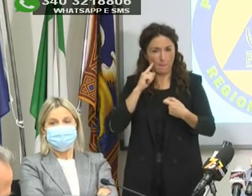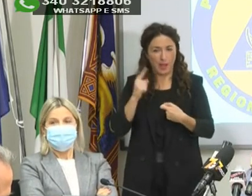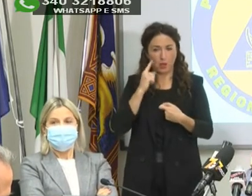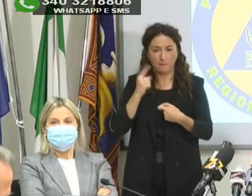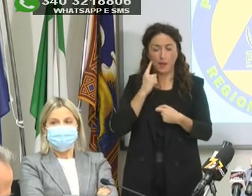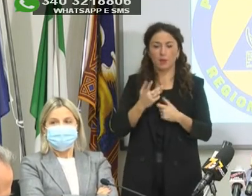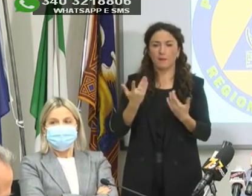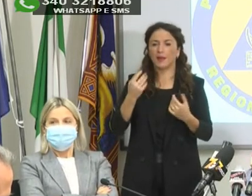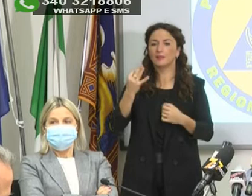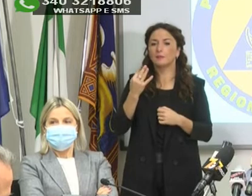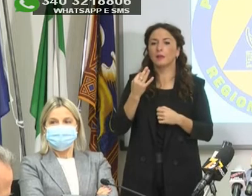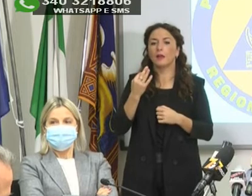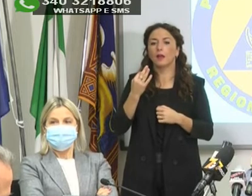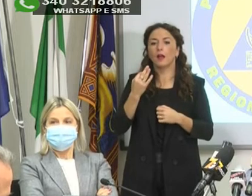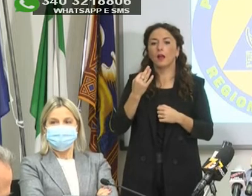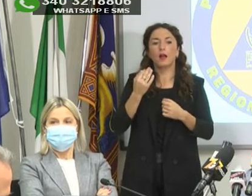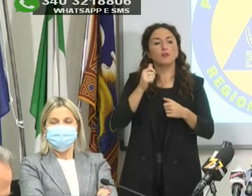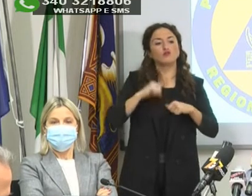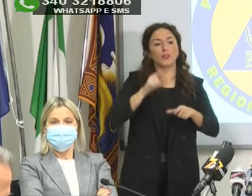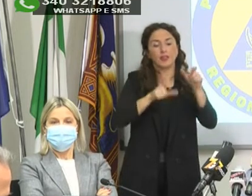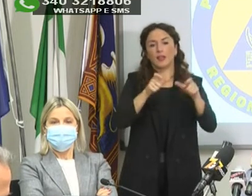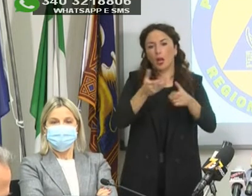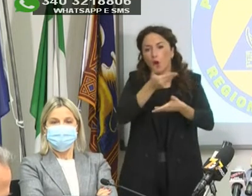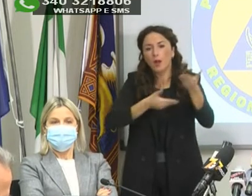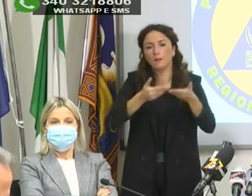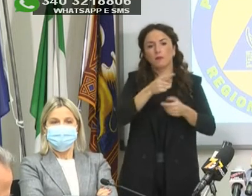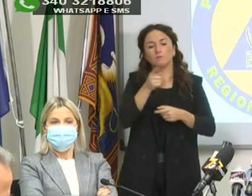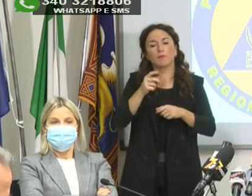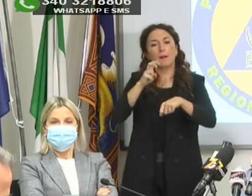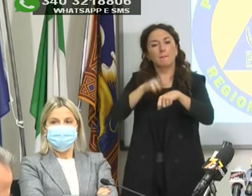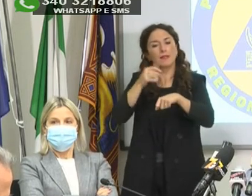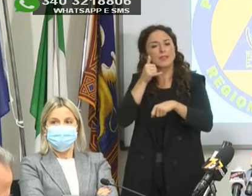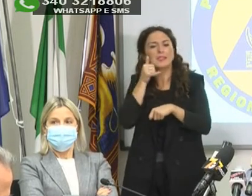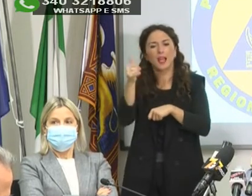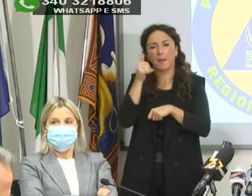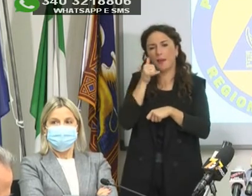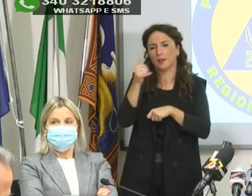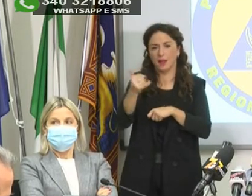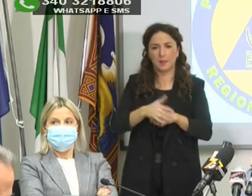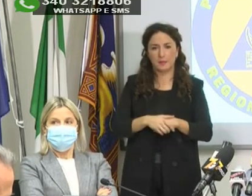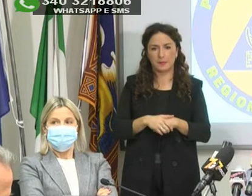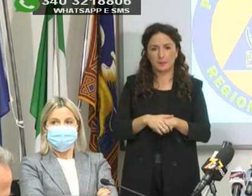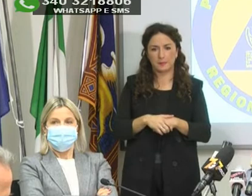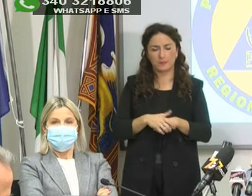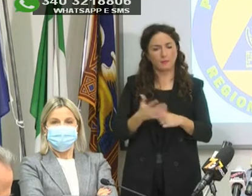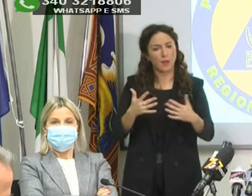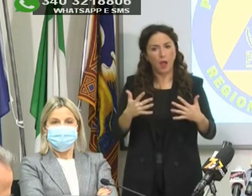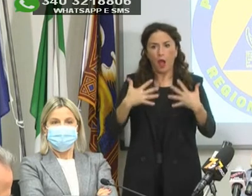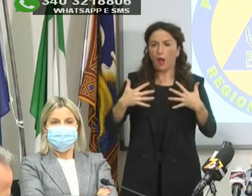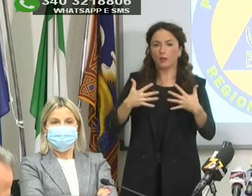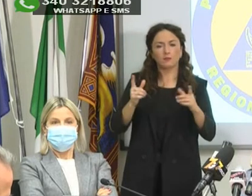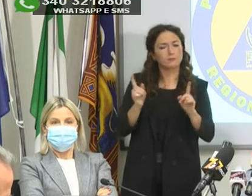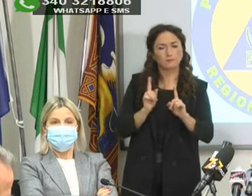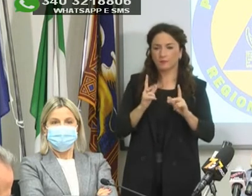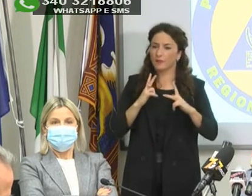fondamentale chiedere la collaborazione dei cittadini. Chiamate il vostro medico di base, niente panico, no